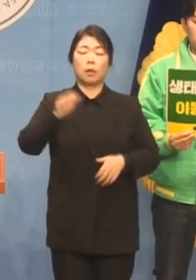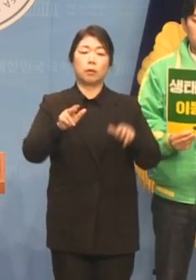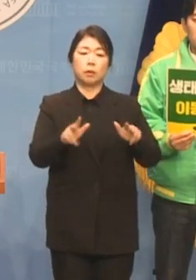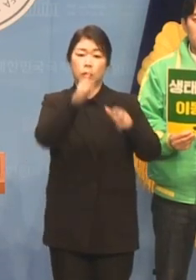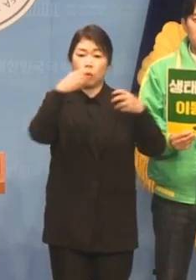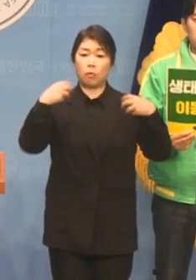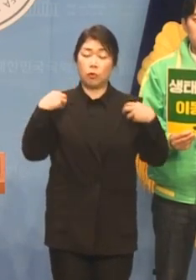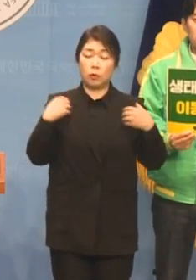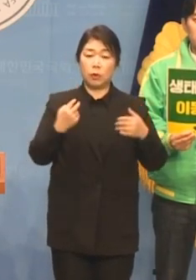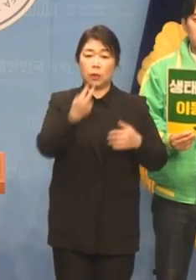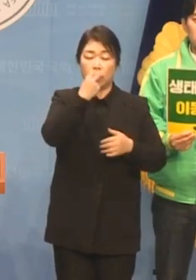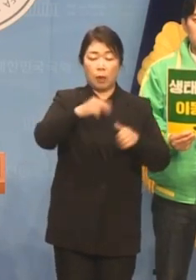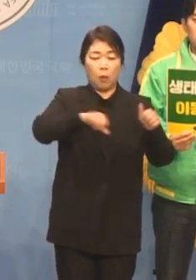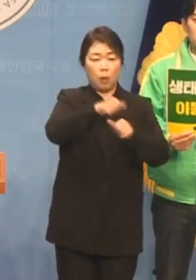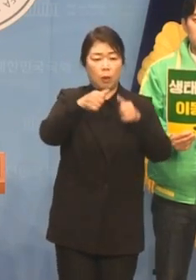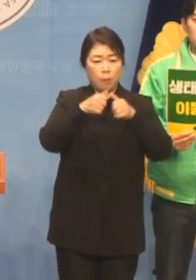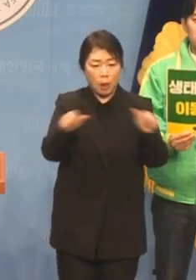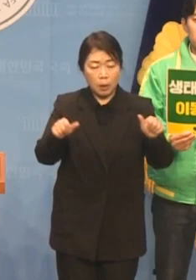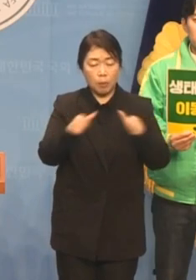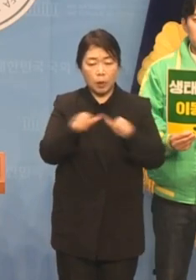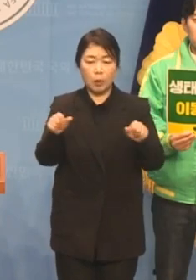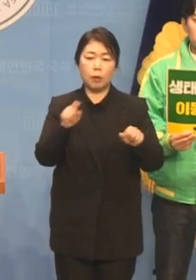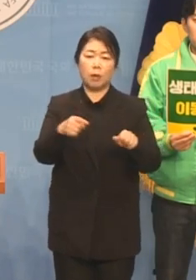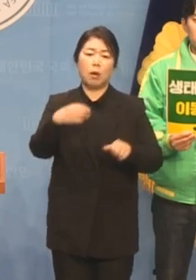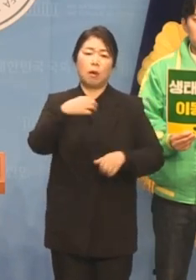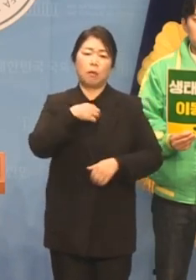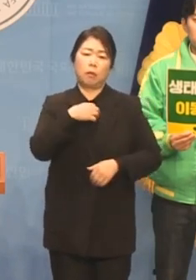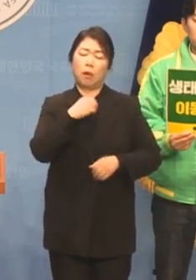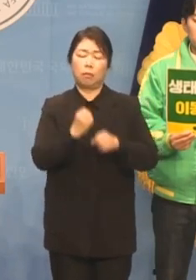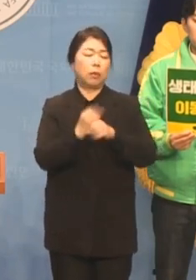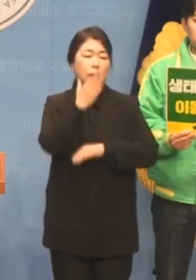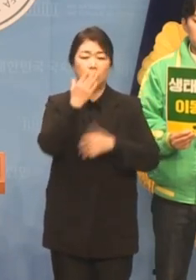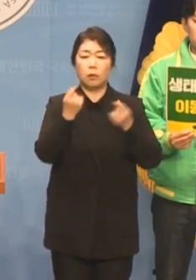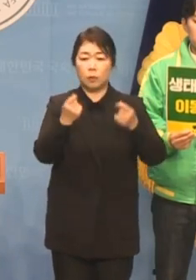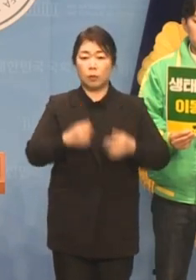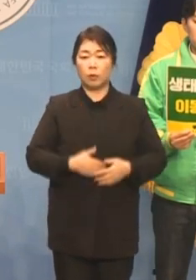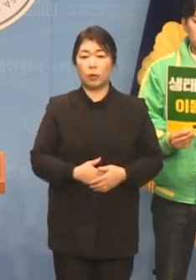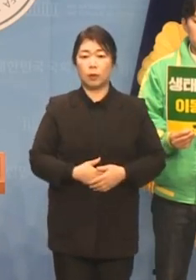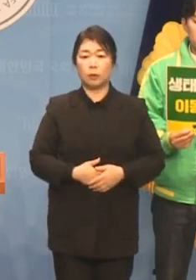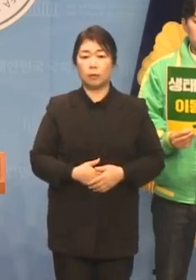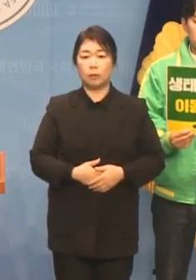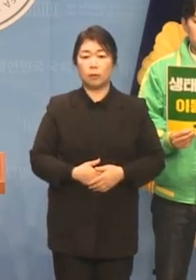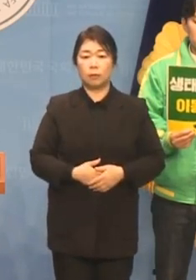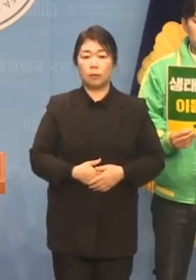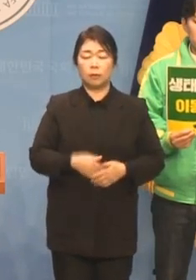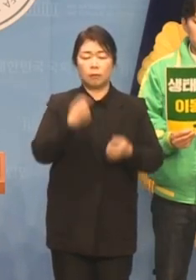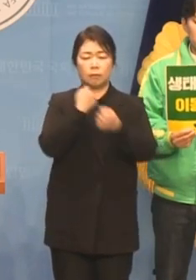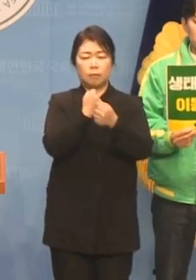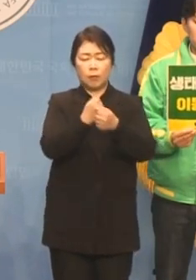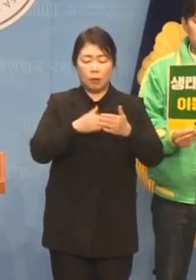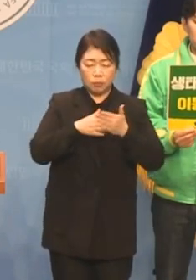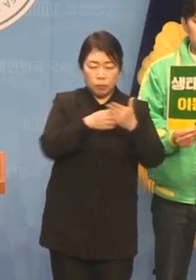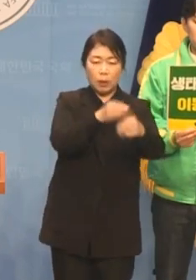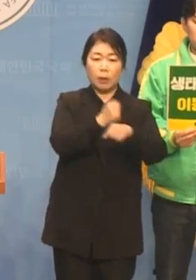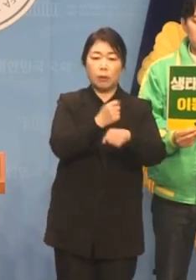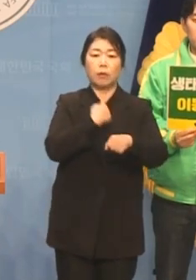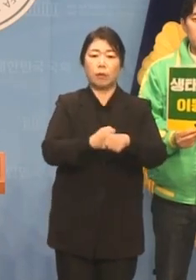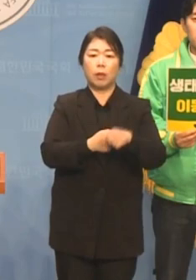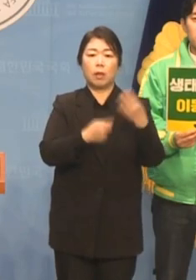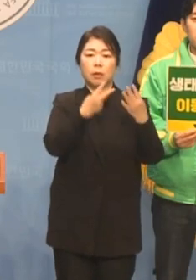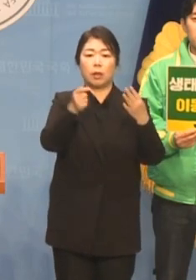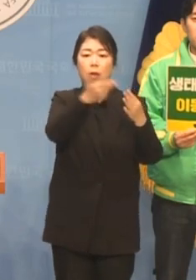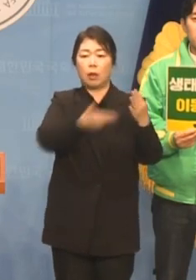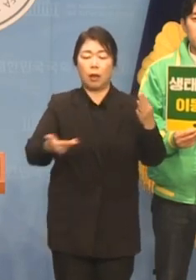정부의 생태 환경 파에 폭주는 위험수위를 넘어섰습니다 불도저처럼 사대강 사업을 밀어붙여 강